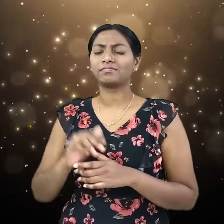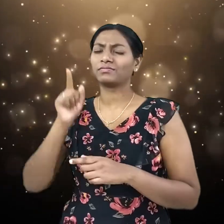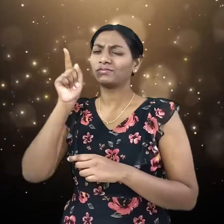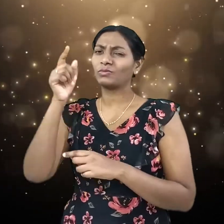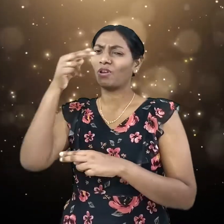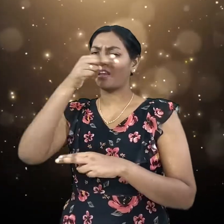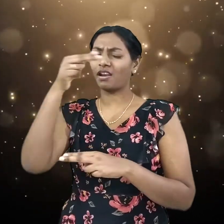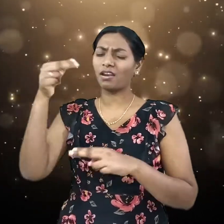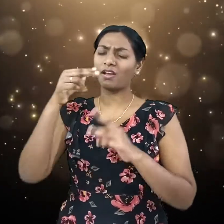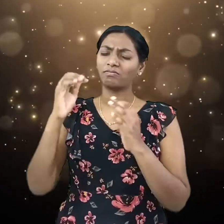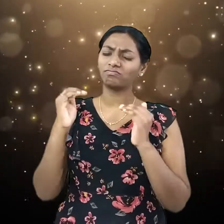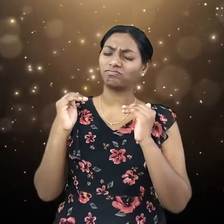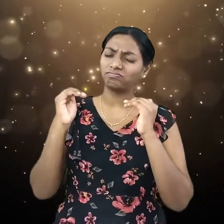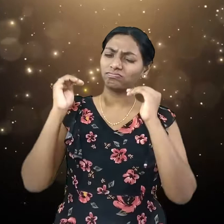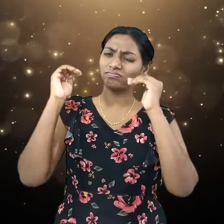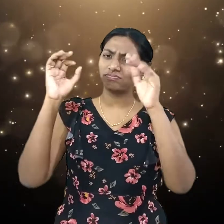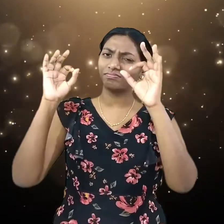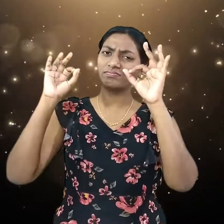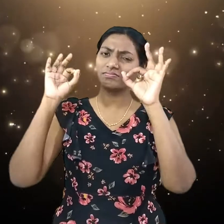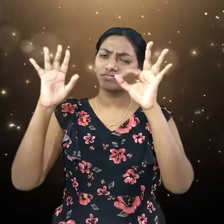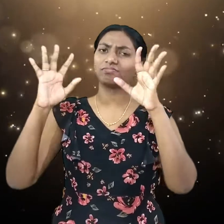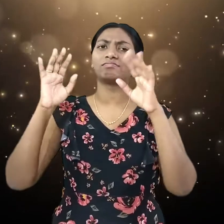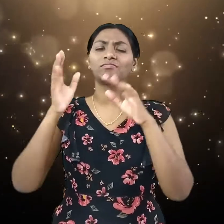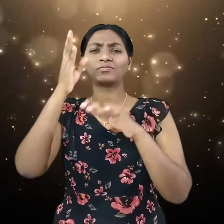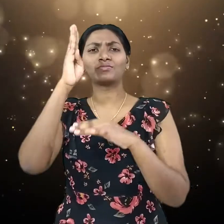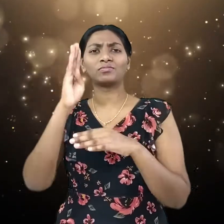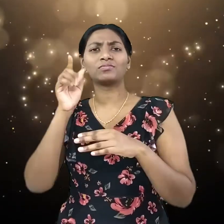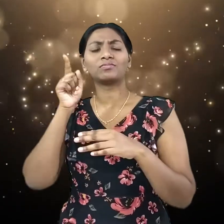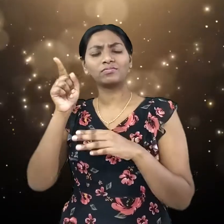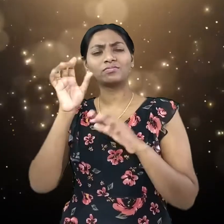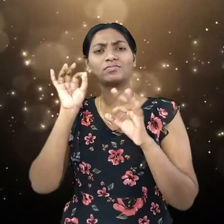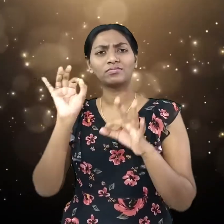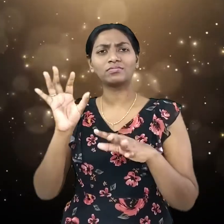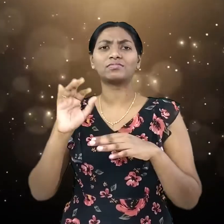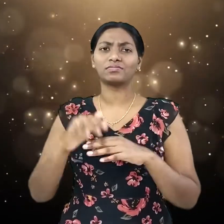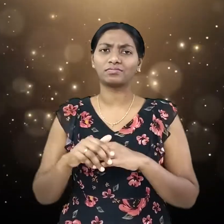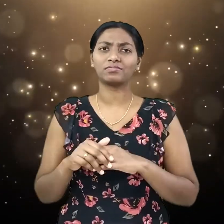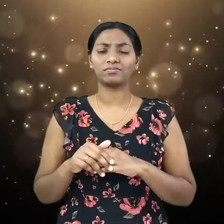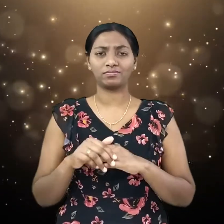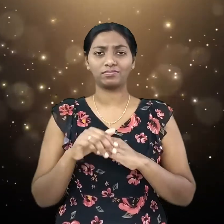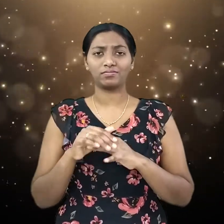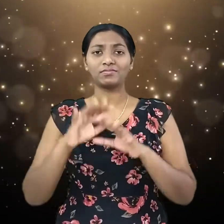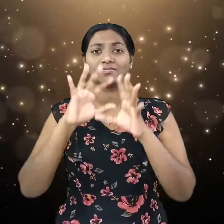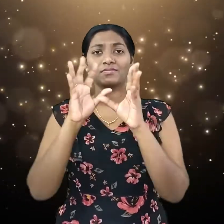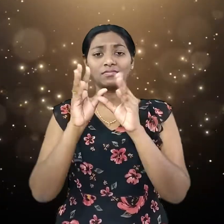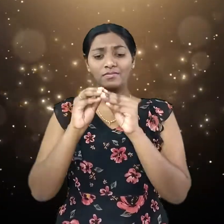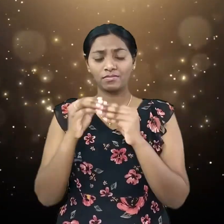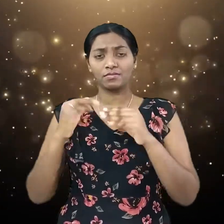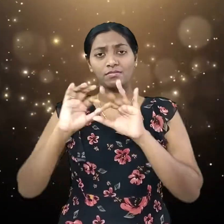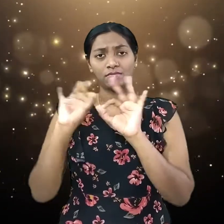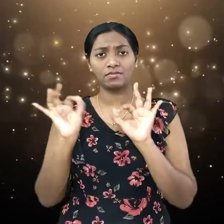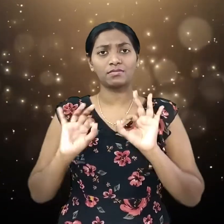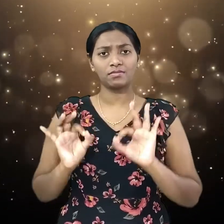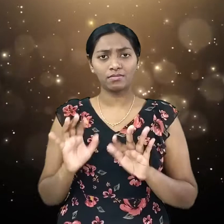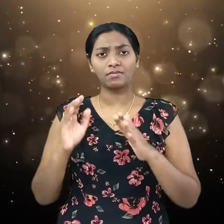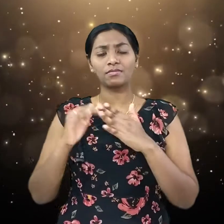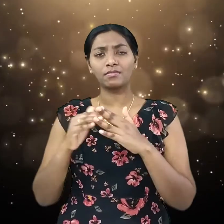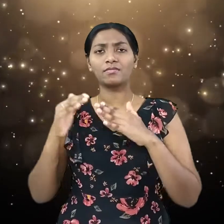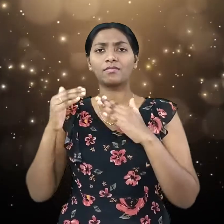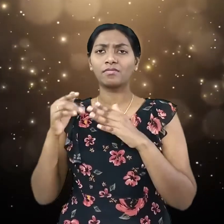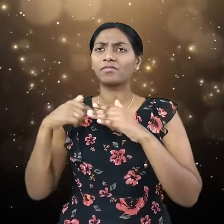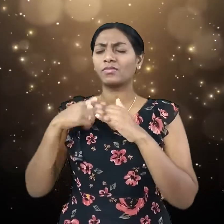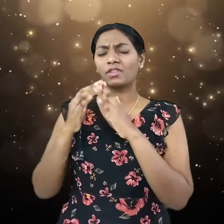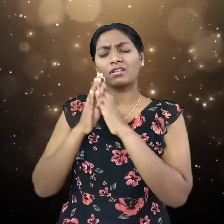धन्य तेरा नाम, बहुतायत की भूमि में परिपूर्णता